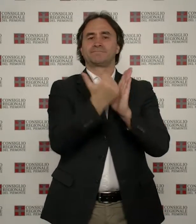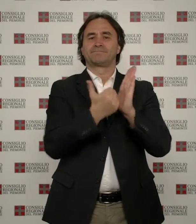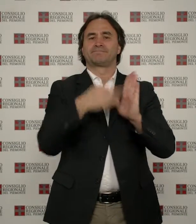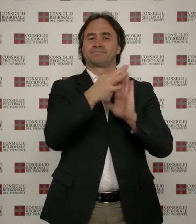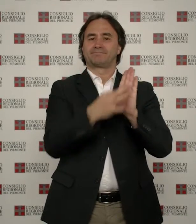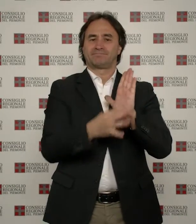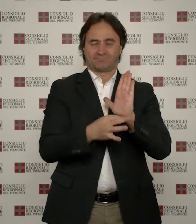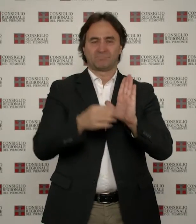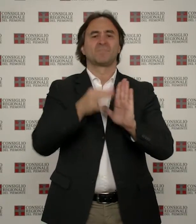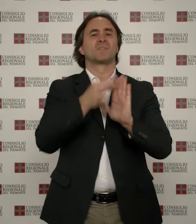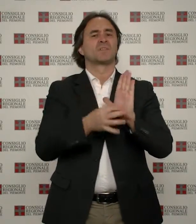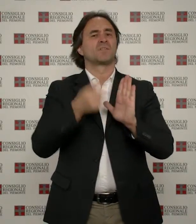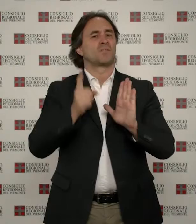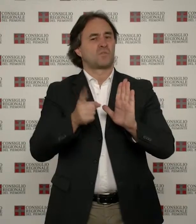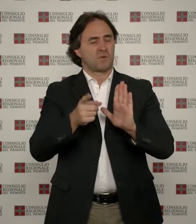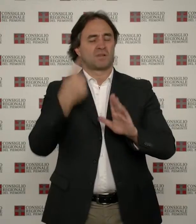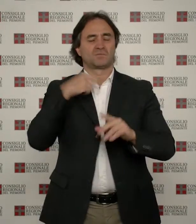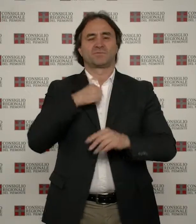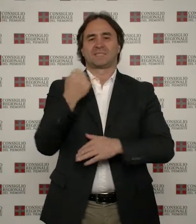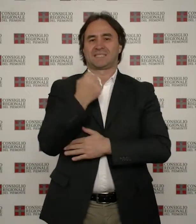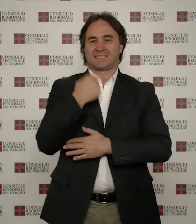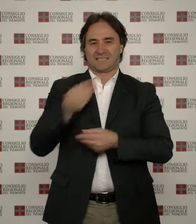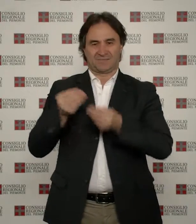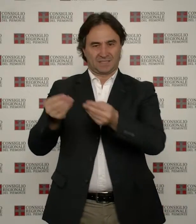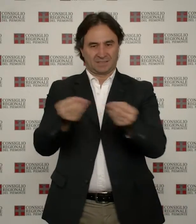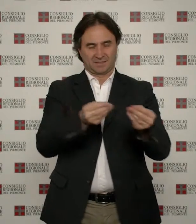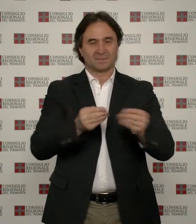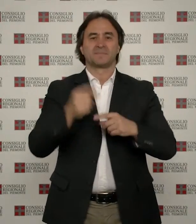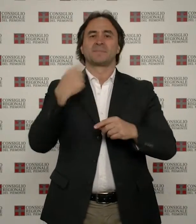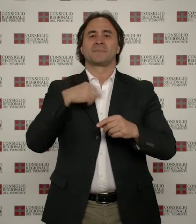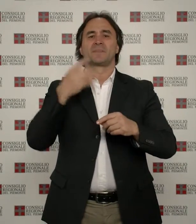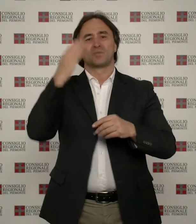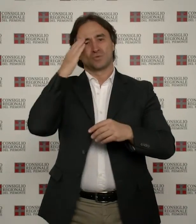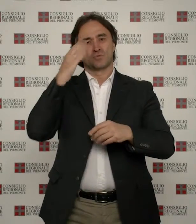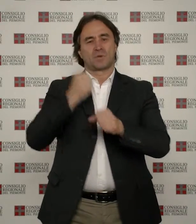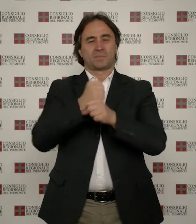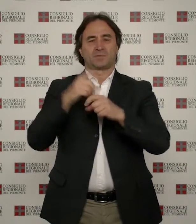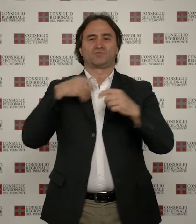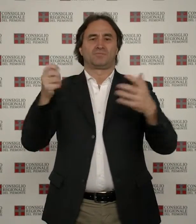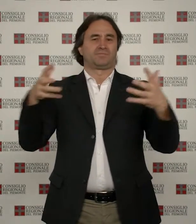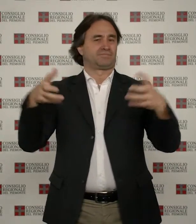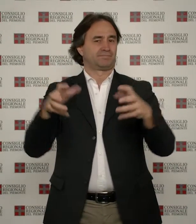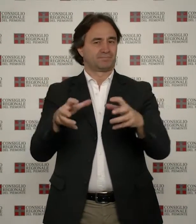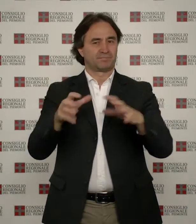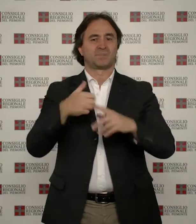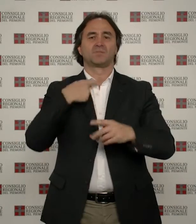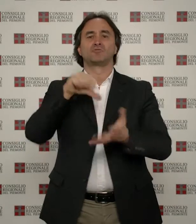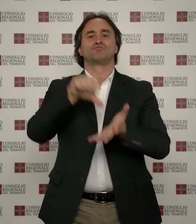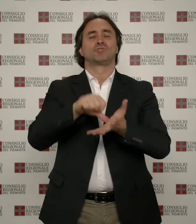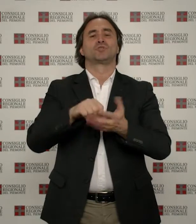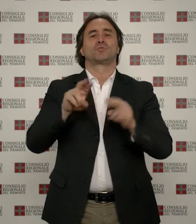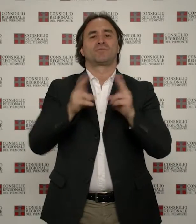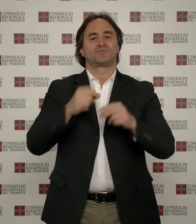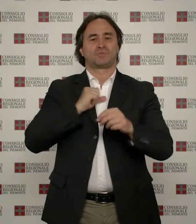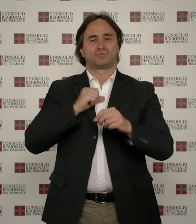istituti scolastici, per i punti di erogazione del servizio, per il dimensionamento delle scuole piemontesi e per i centri provinciali per l'istruzione